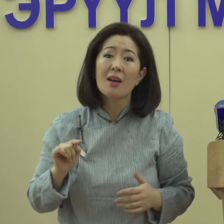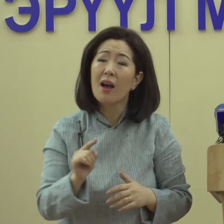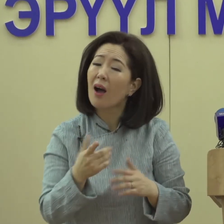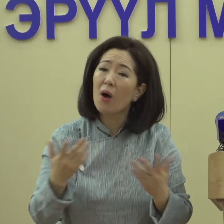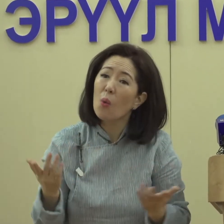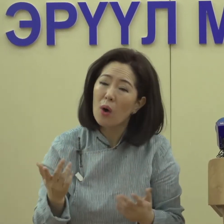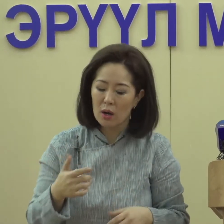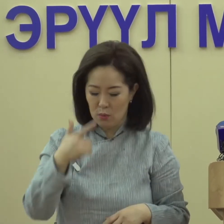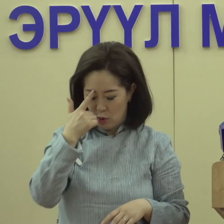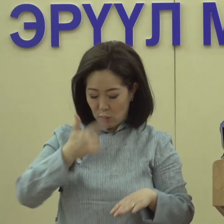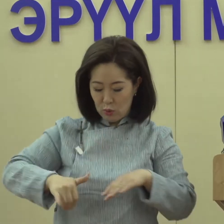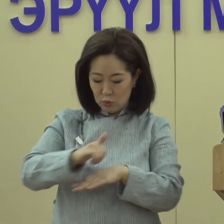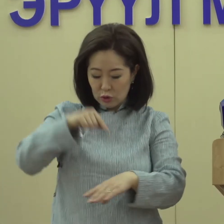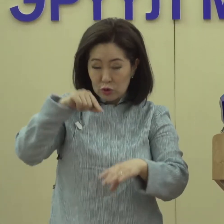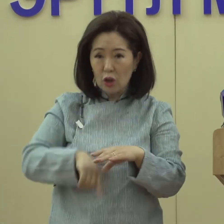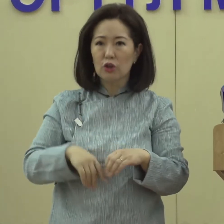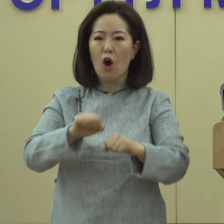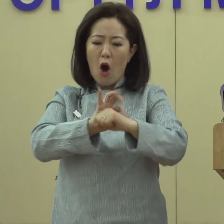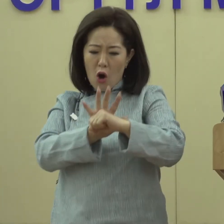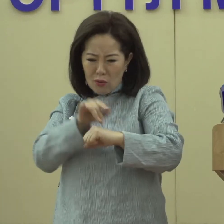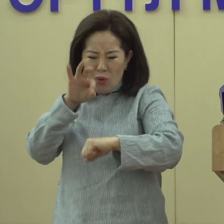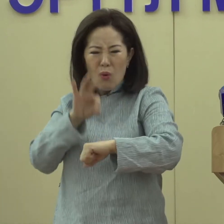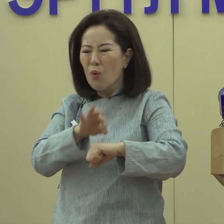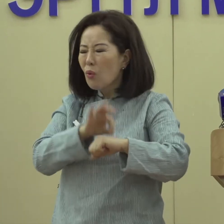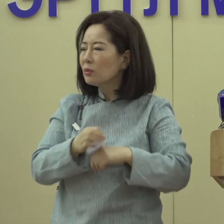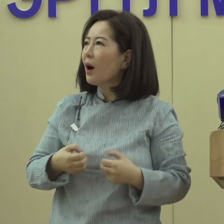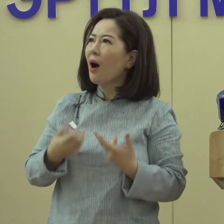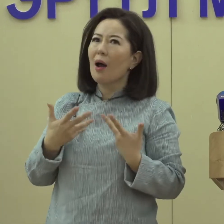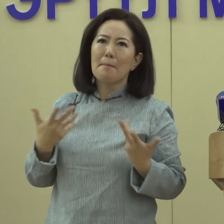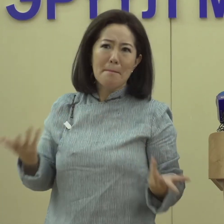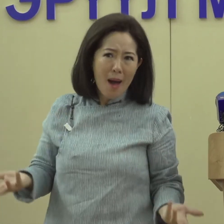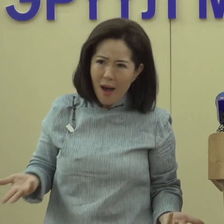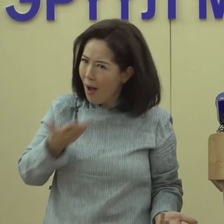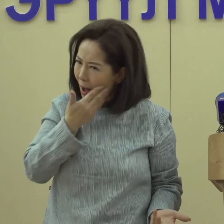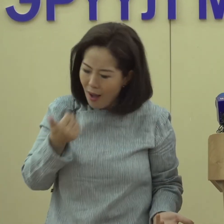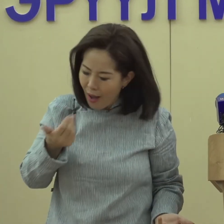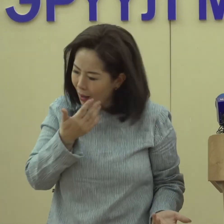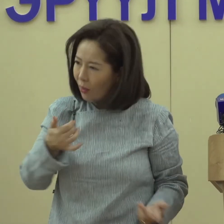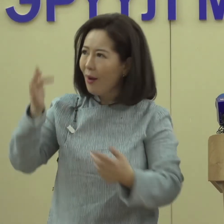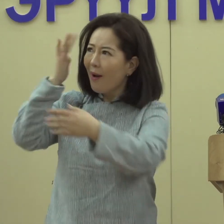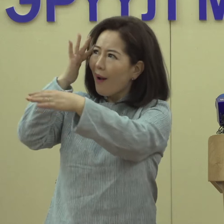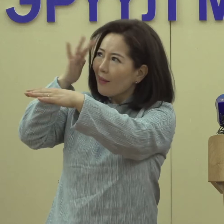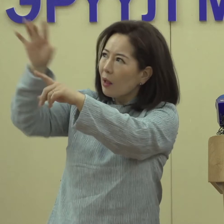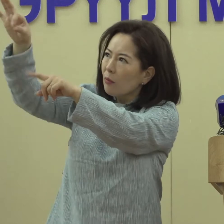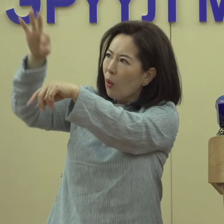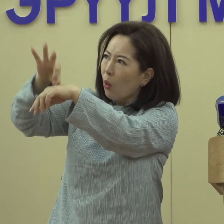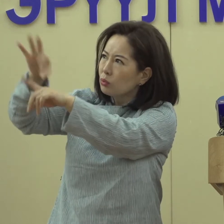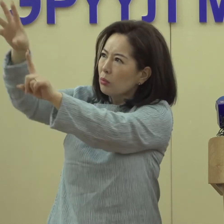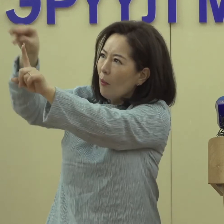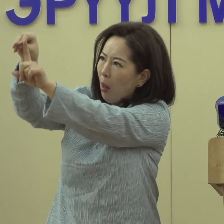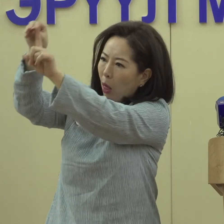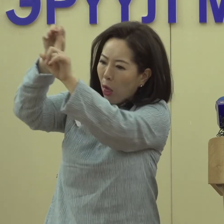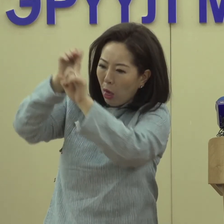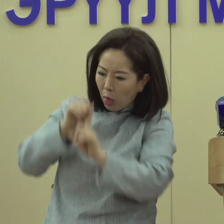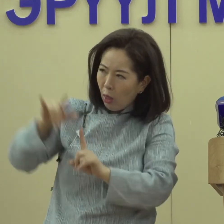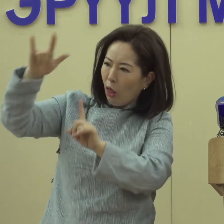бол одоогор коронавирусын халдвар бүртгэдэггүй гаднаас зөөвөрлөгдөн орж ирэх өндөр эрсдэлтэй орн байгаа учраас бид нар бас ийм